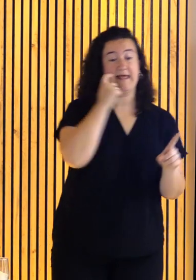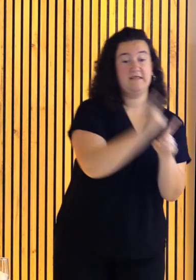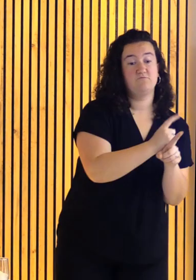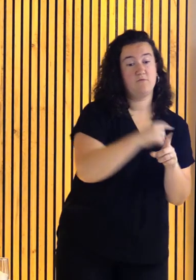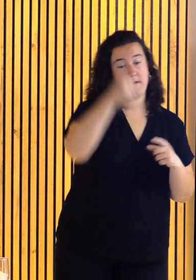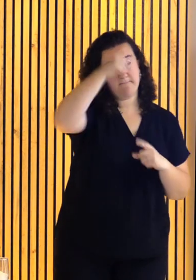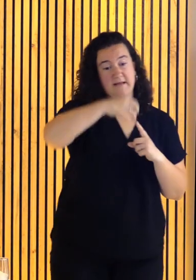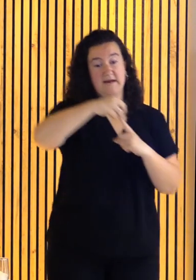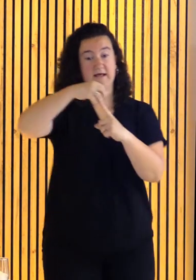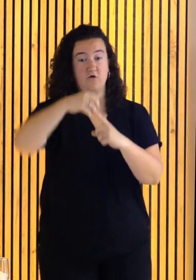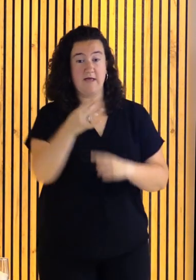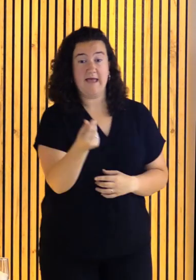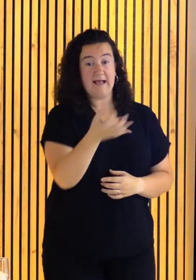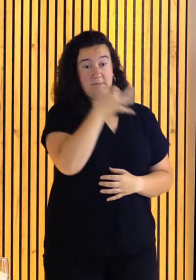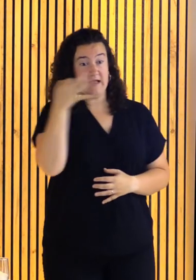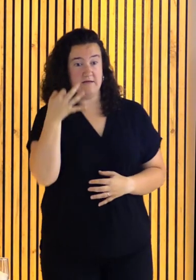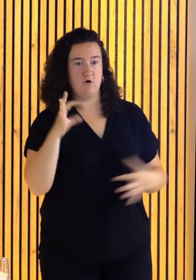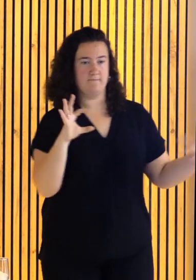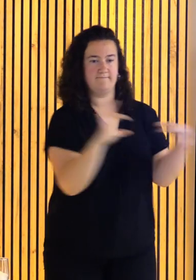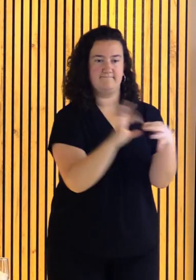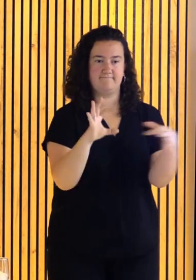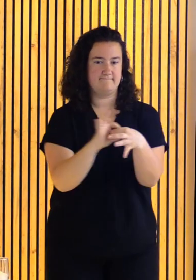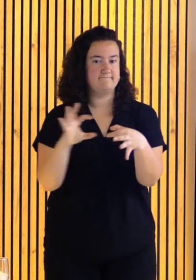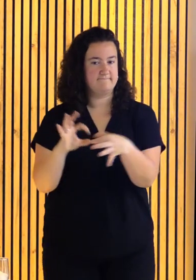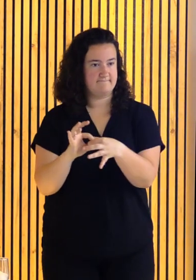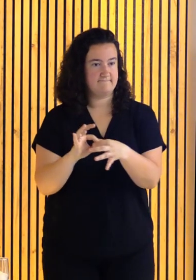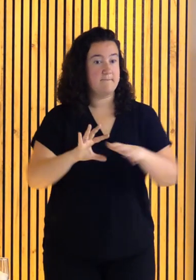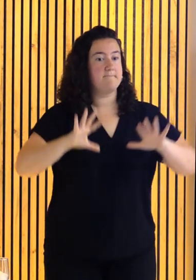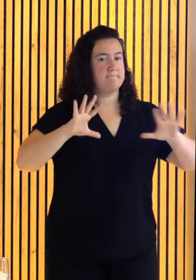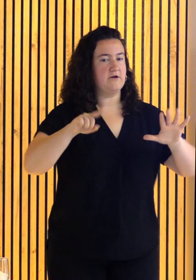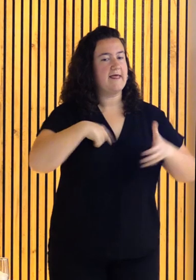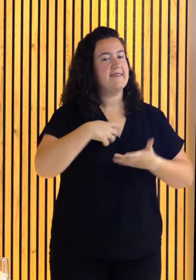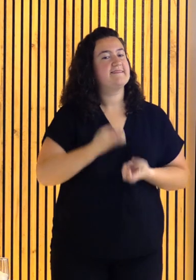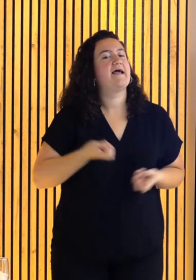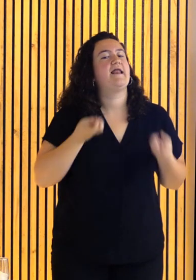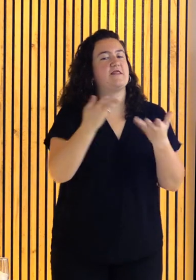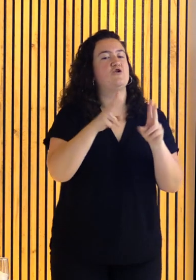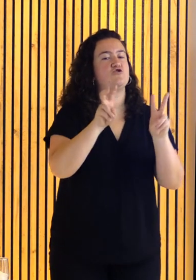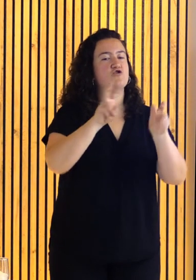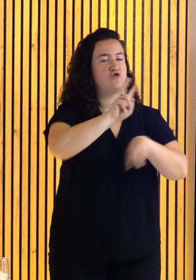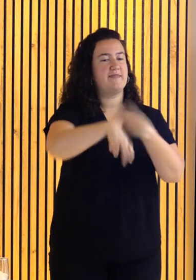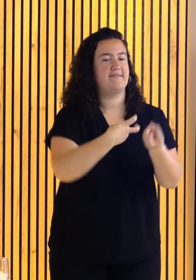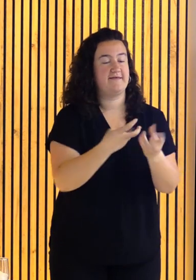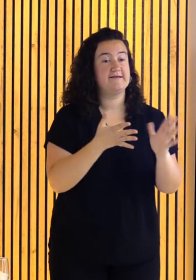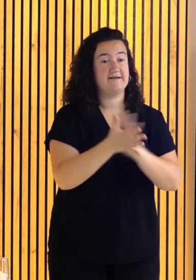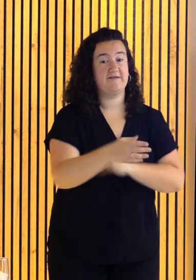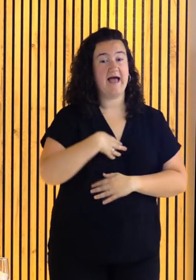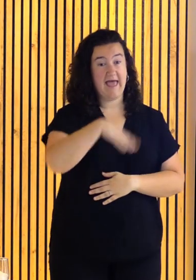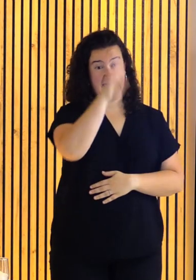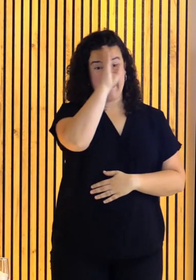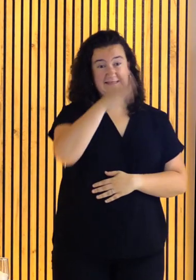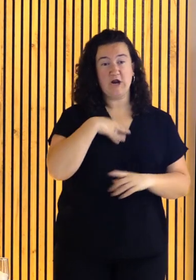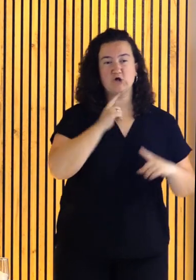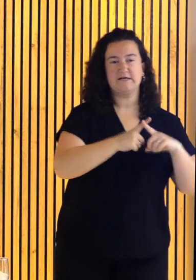eta kapitalismoa, baina berrikuntza bat sartzen du deklarazio honek eta da heterosexismoa eta homofobia